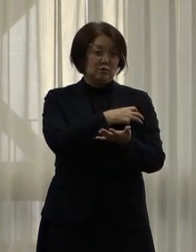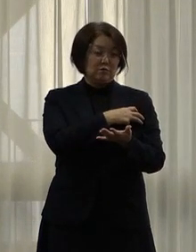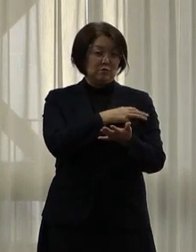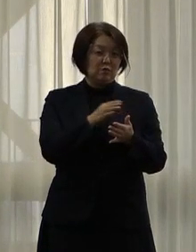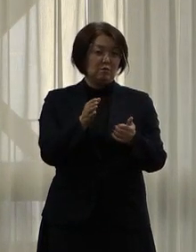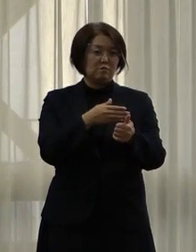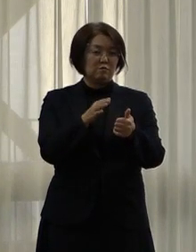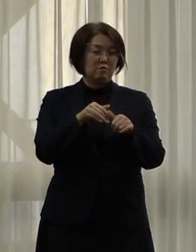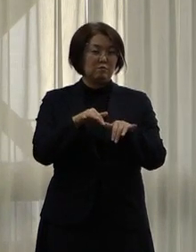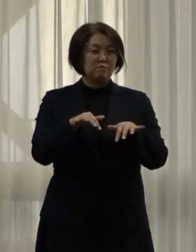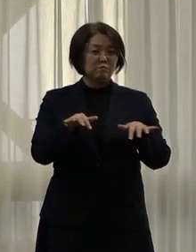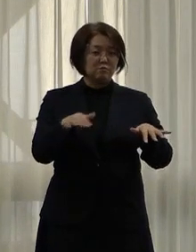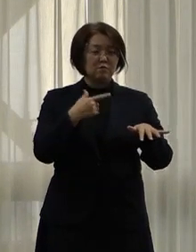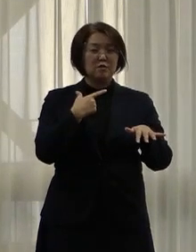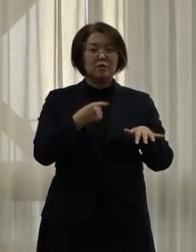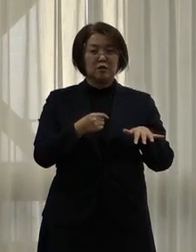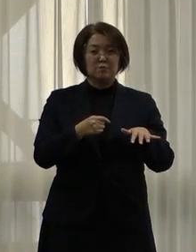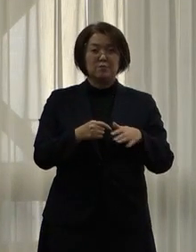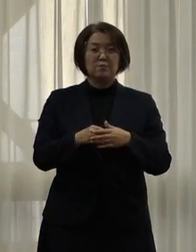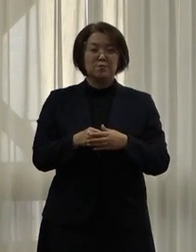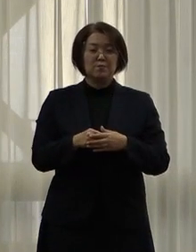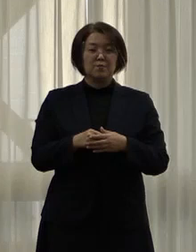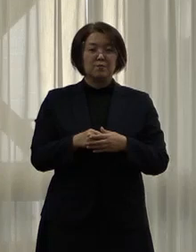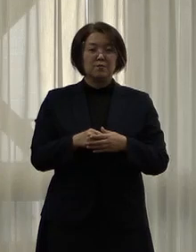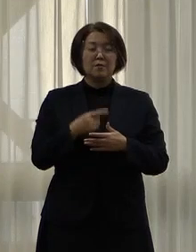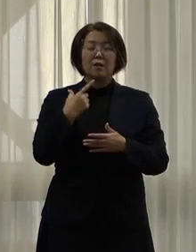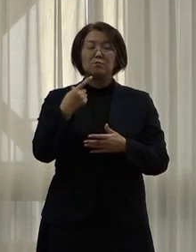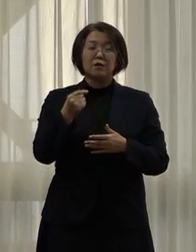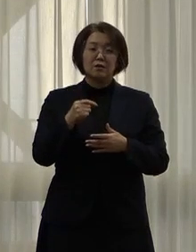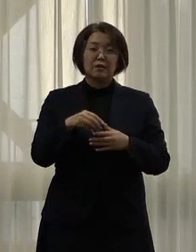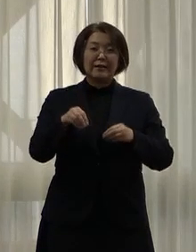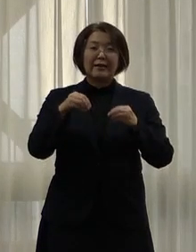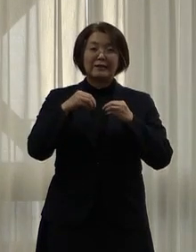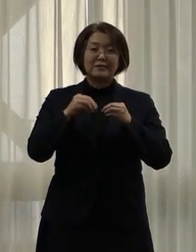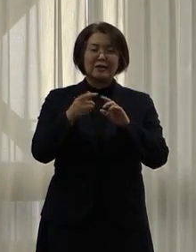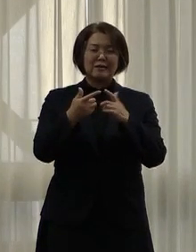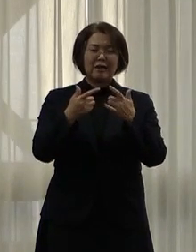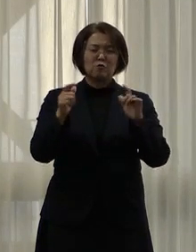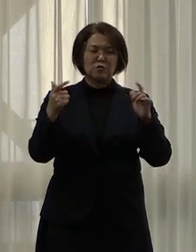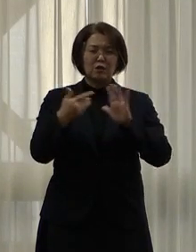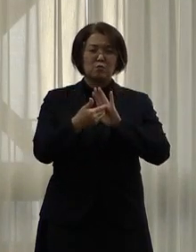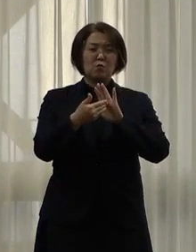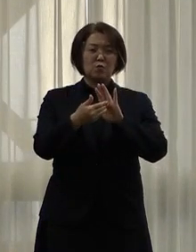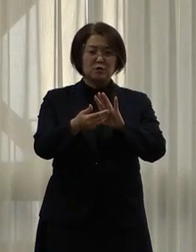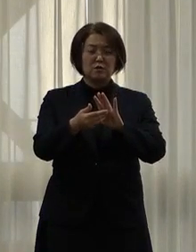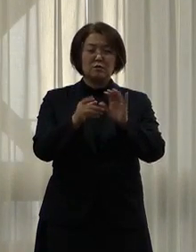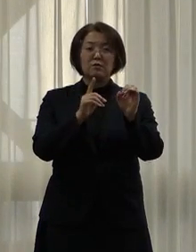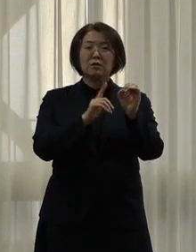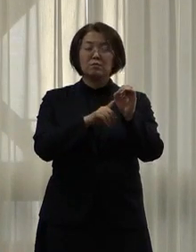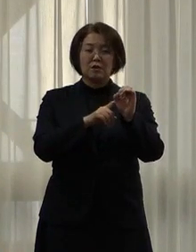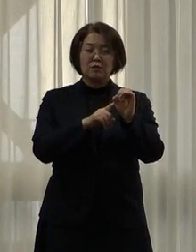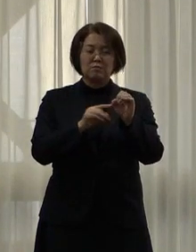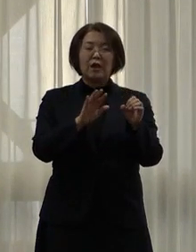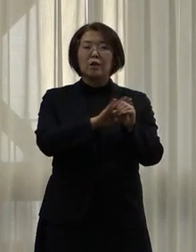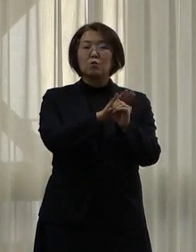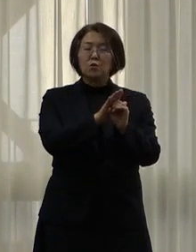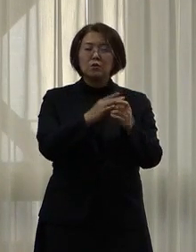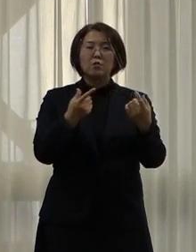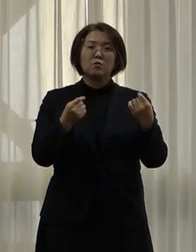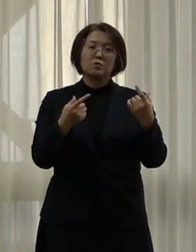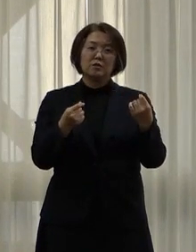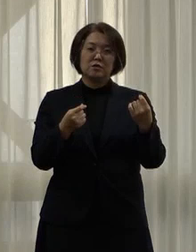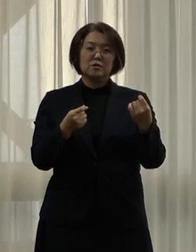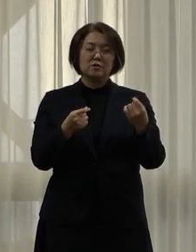えてまいりたいと思います。そしてやっぱり感染拡大の防止には、これはもうコロナと全く同じです